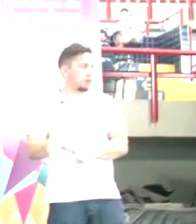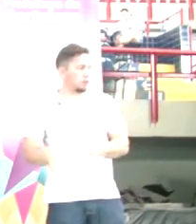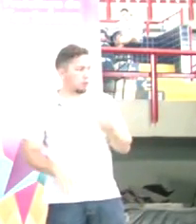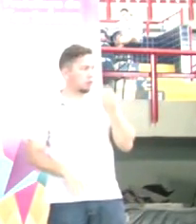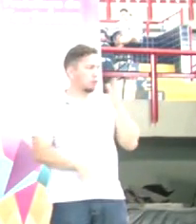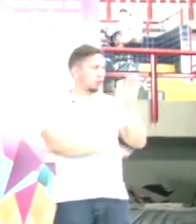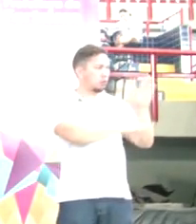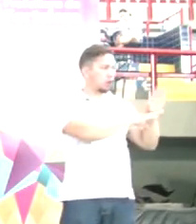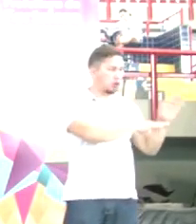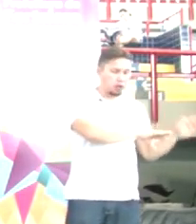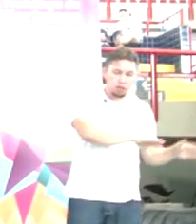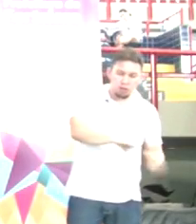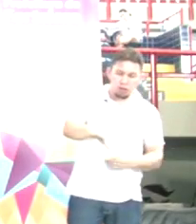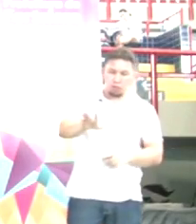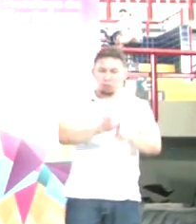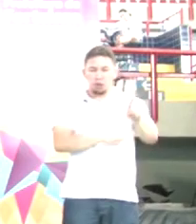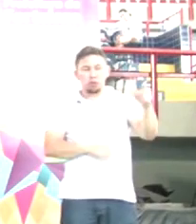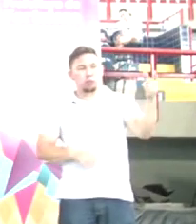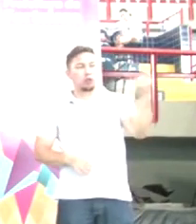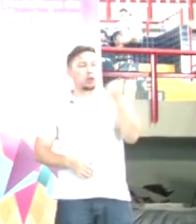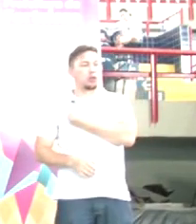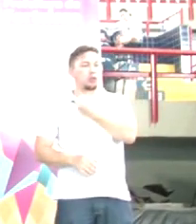E aí vamos à questão de número 4.